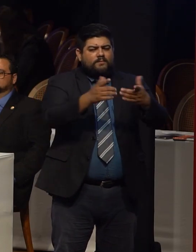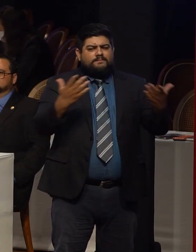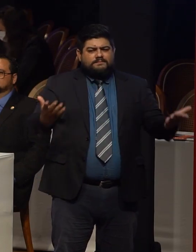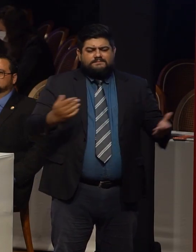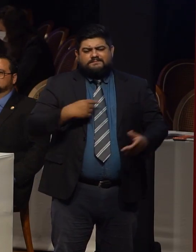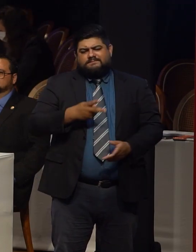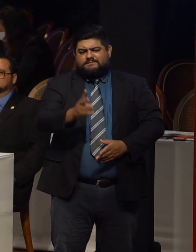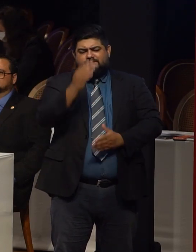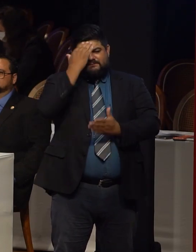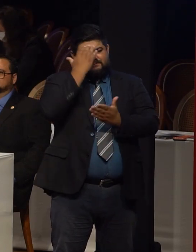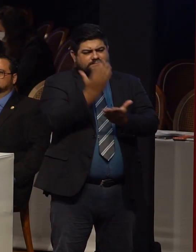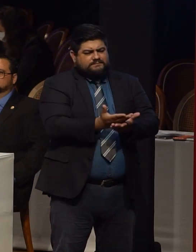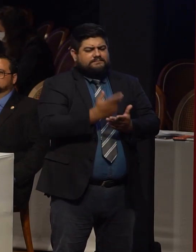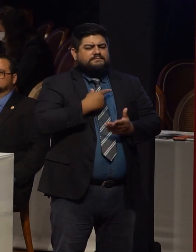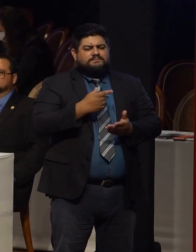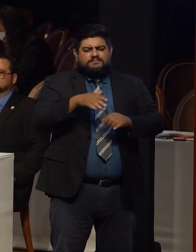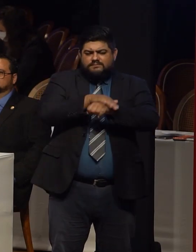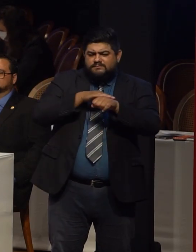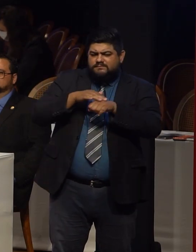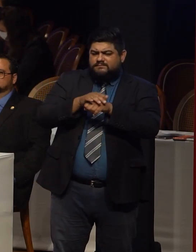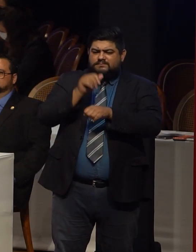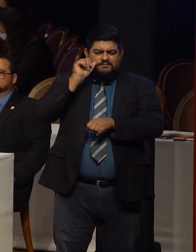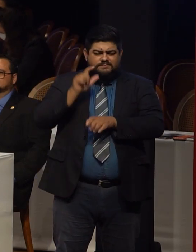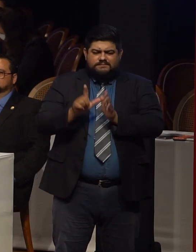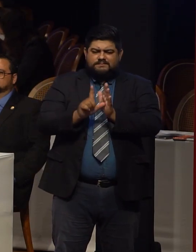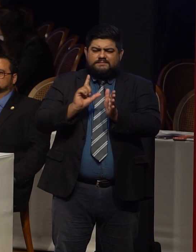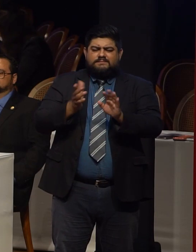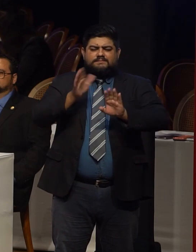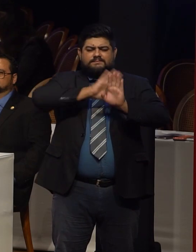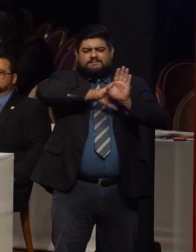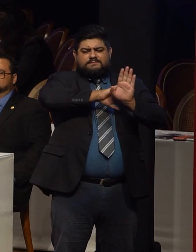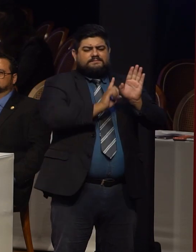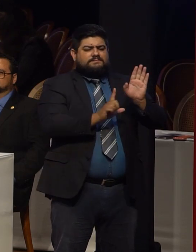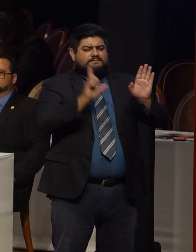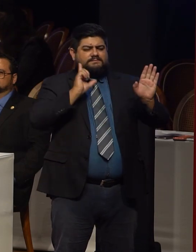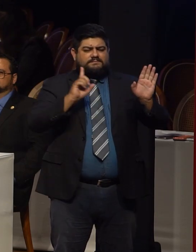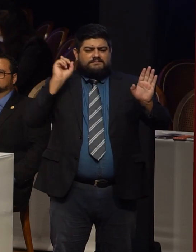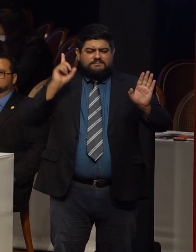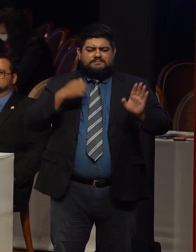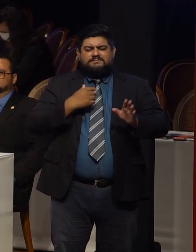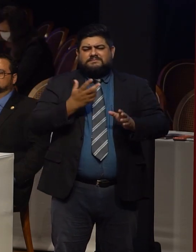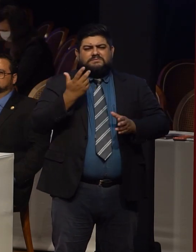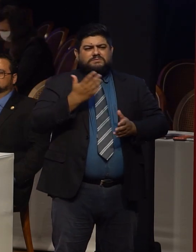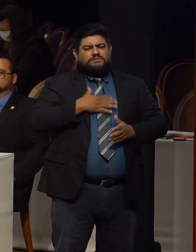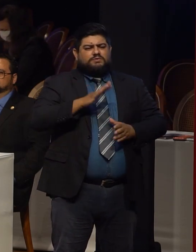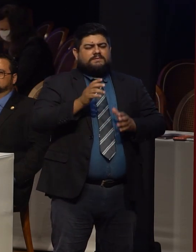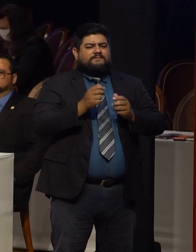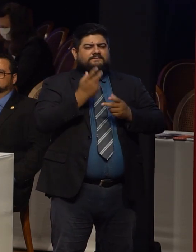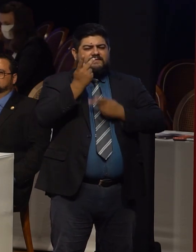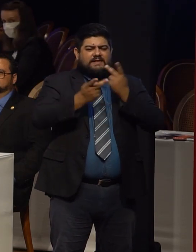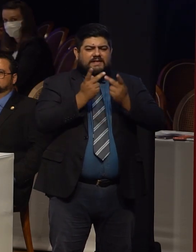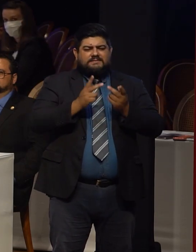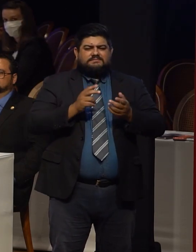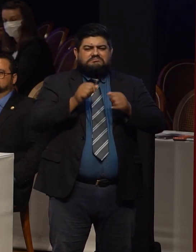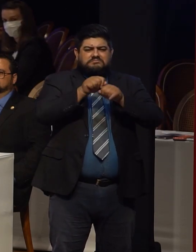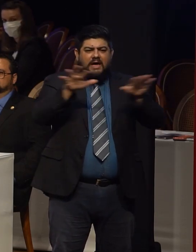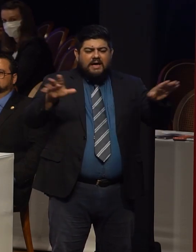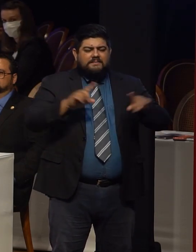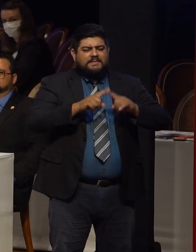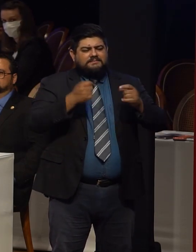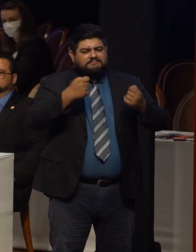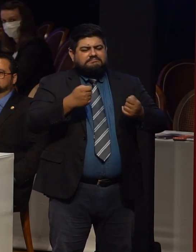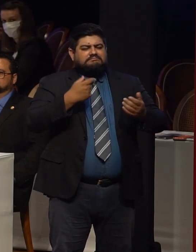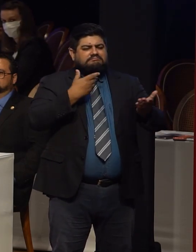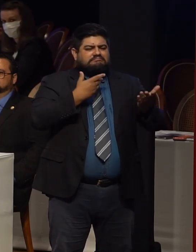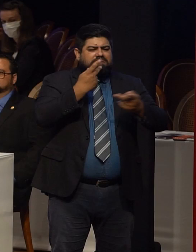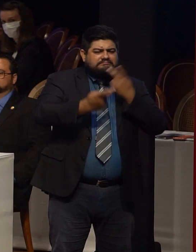acreditei, eu falava com o governador agora há pouco ali atrás, nunca gostei de falar em público, mas tive que falar 60 dias direto,